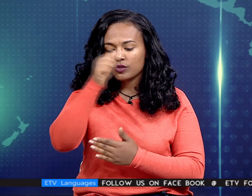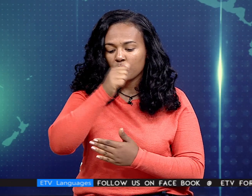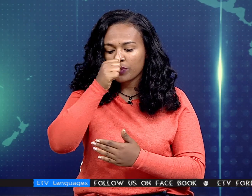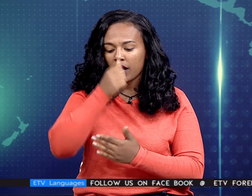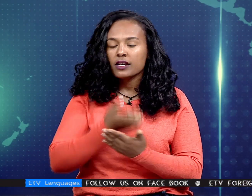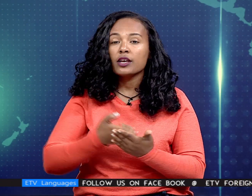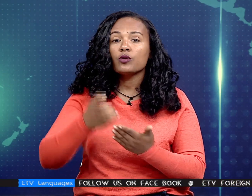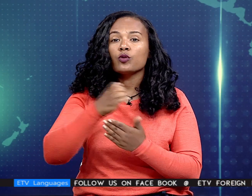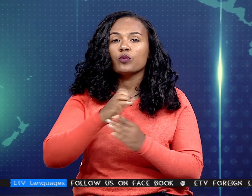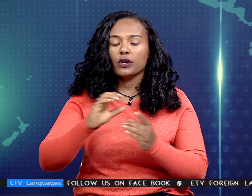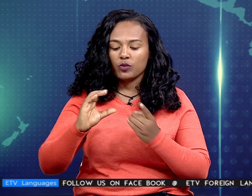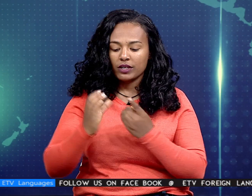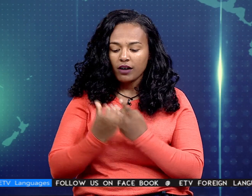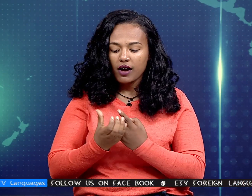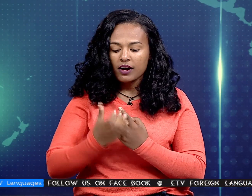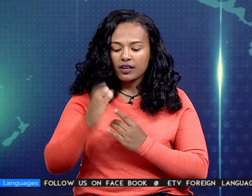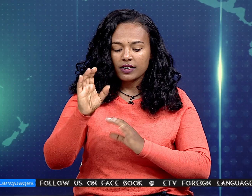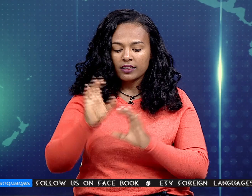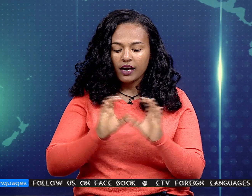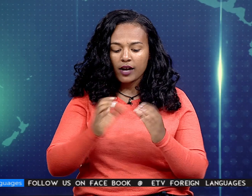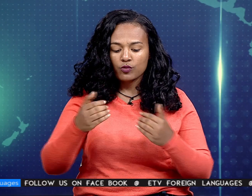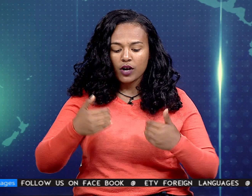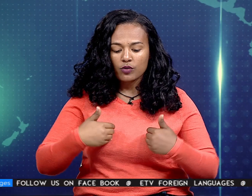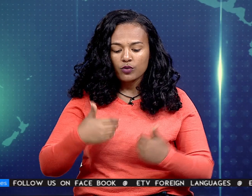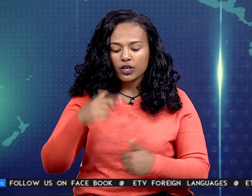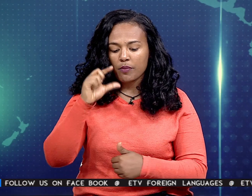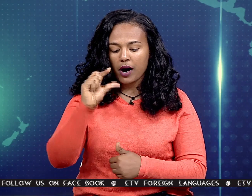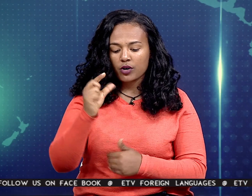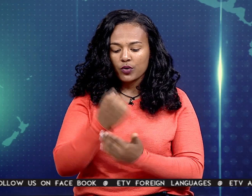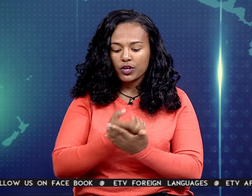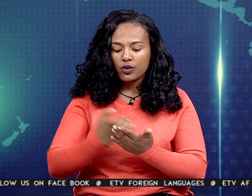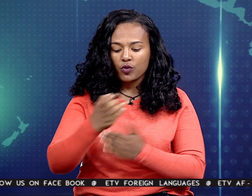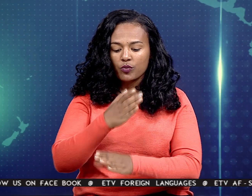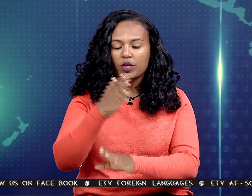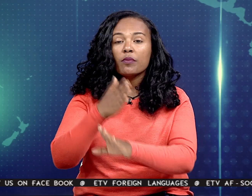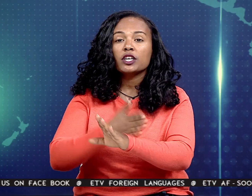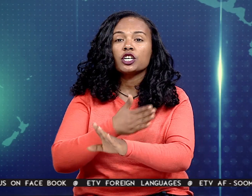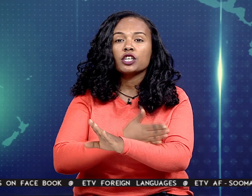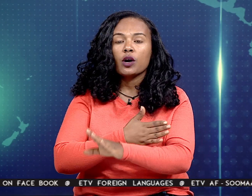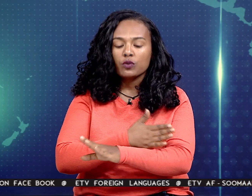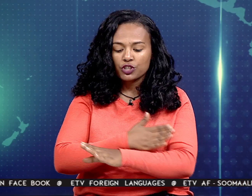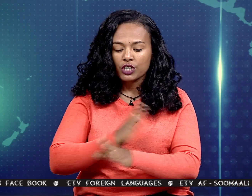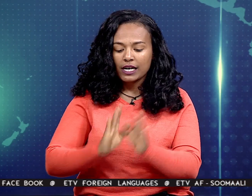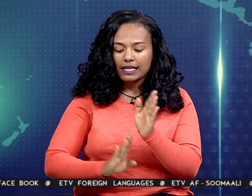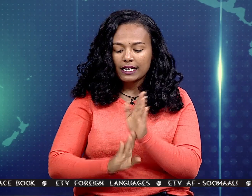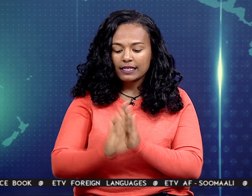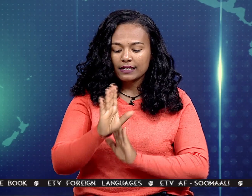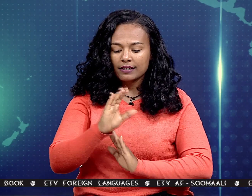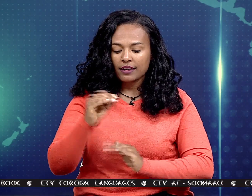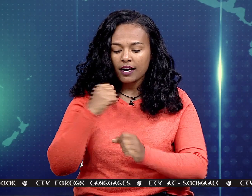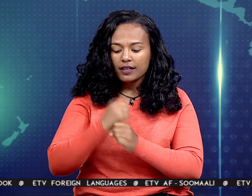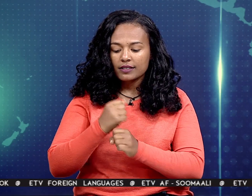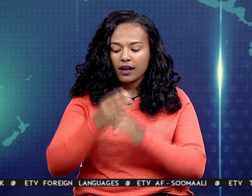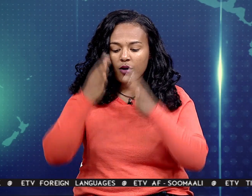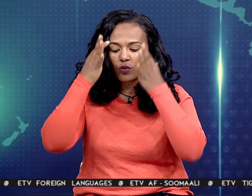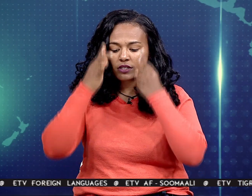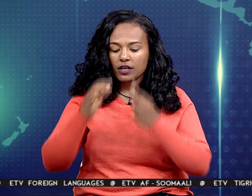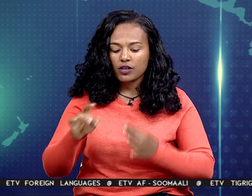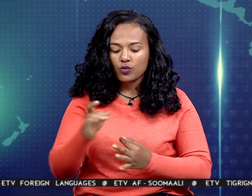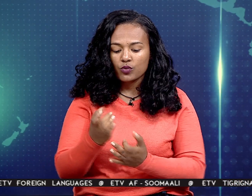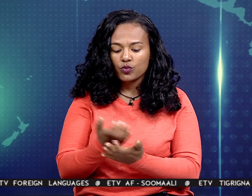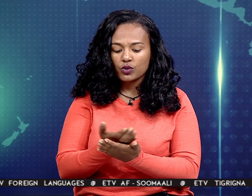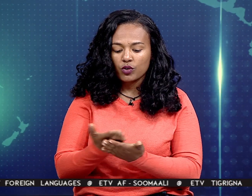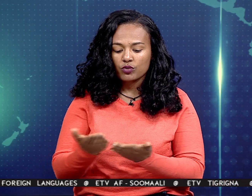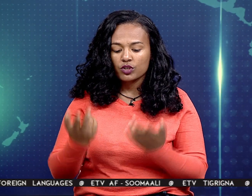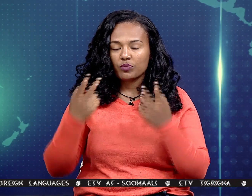ስለ ኢትዮጵያ የኢኮኖሚ ሁኔታ፣ እየተካሄዱ ያሉ የማክሮ ኢኮኖሚ ማሻሻያዎች፣ ለእድገት ና ለስራ